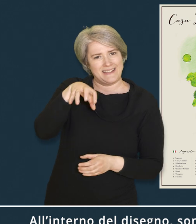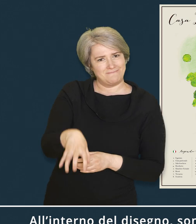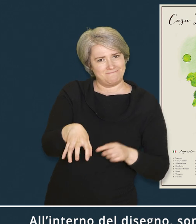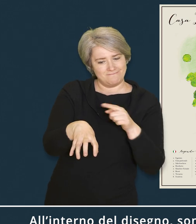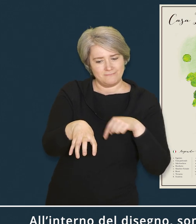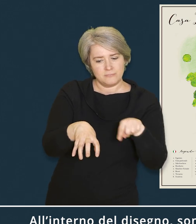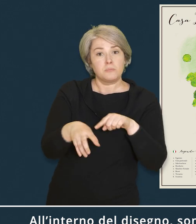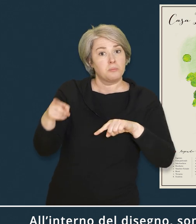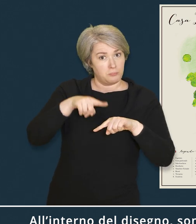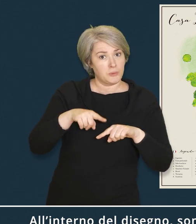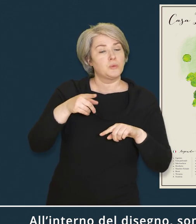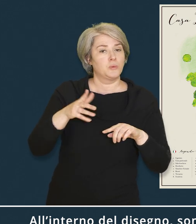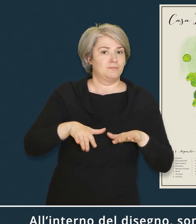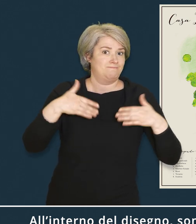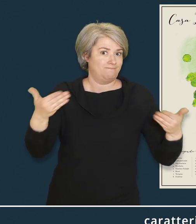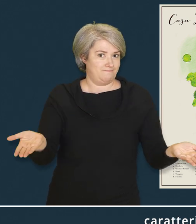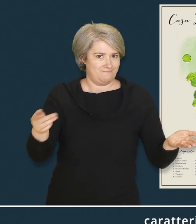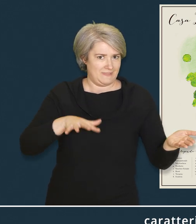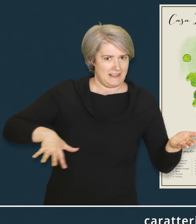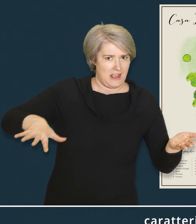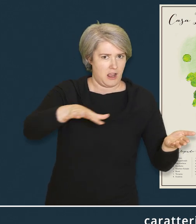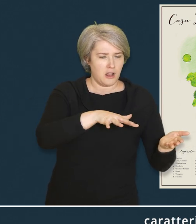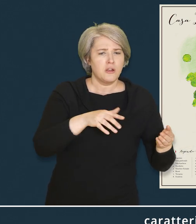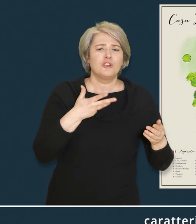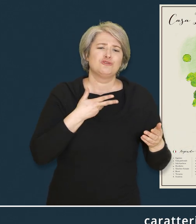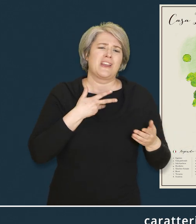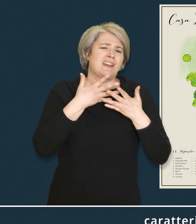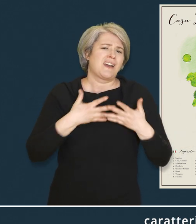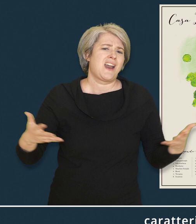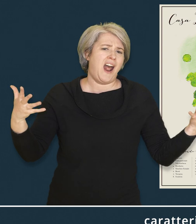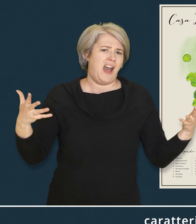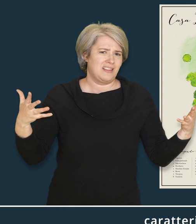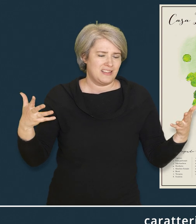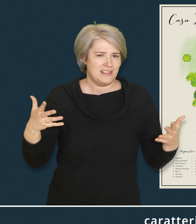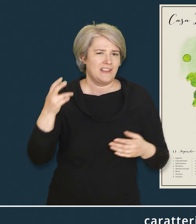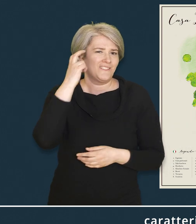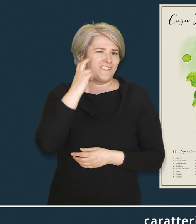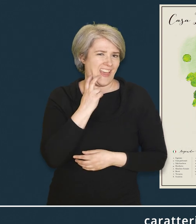la residenza e i suoi spazi esterni, caratterizzati da grandi aree verdi.